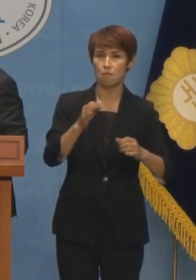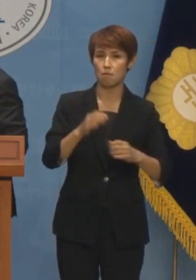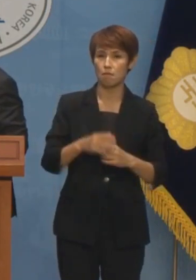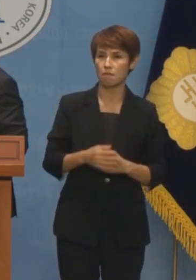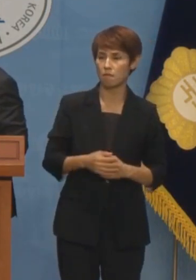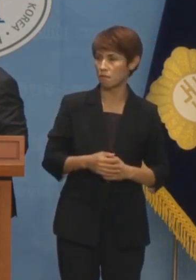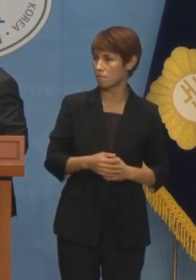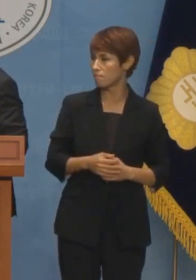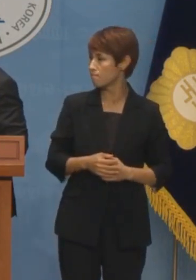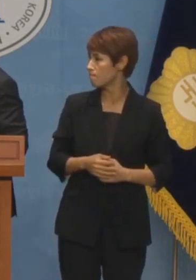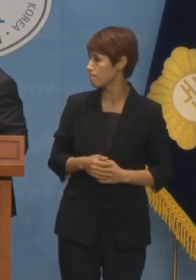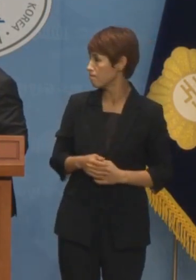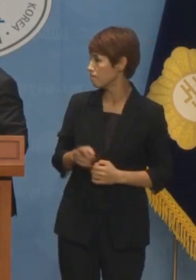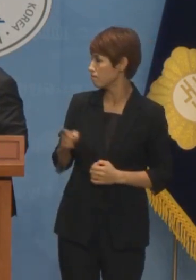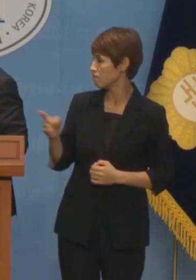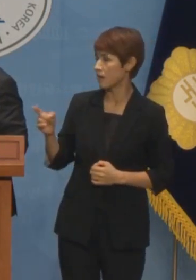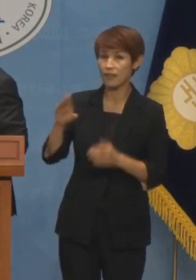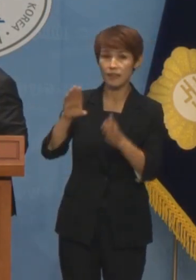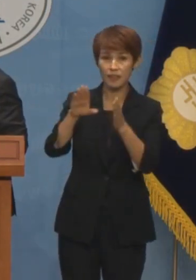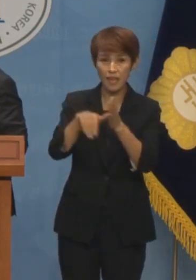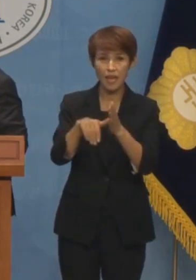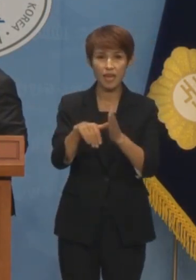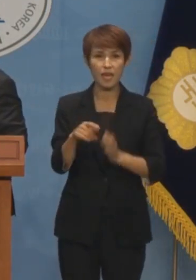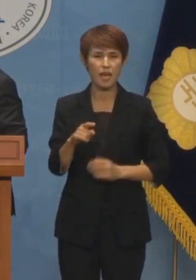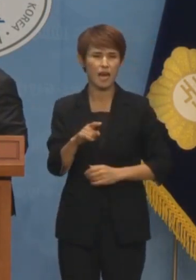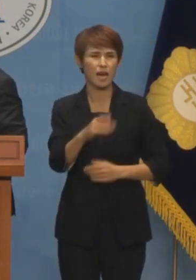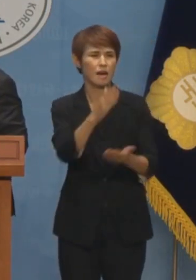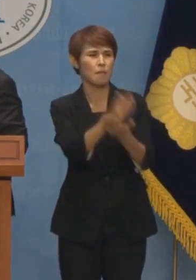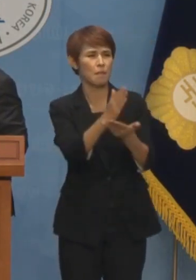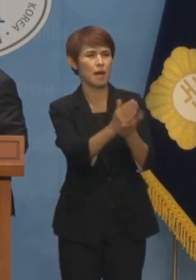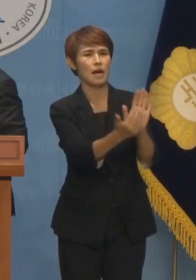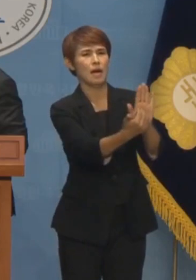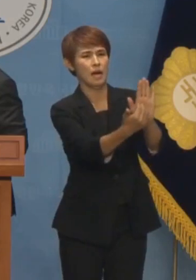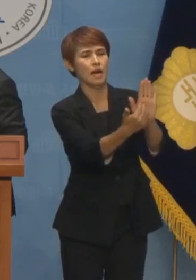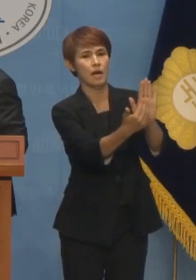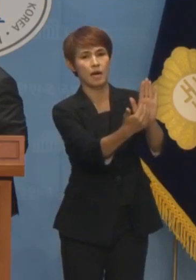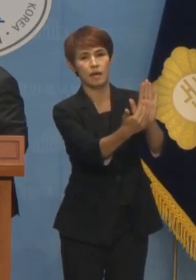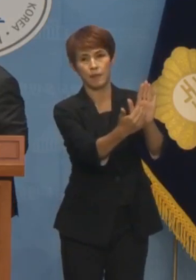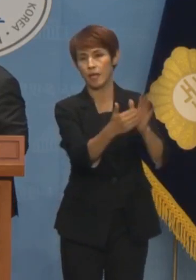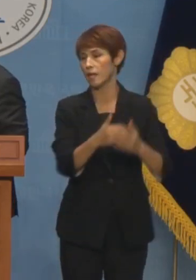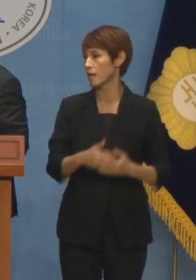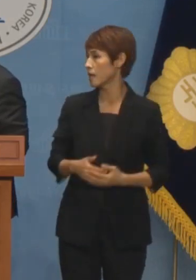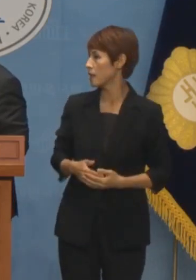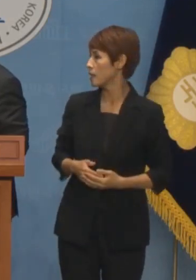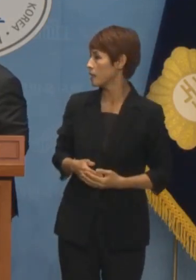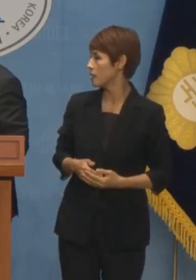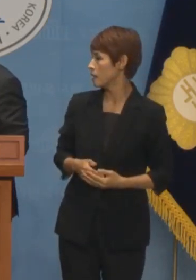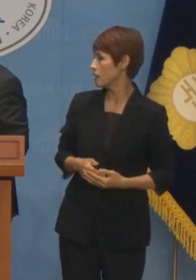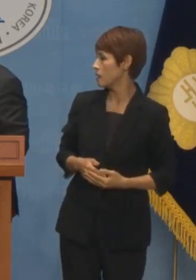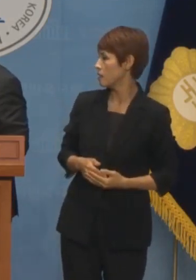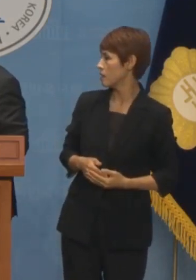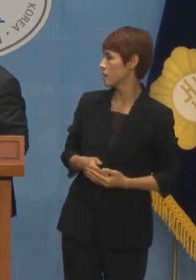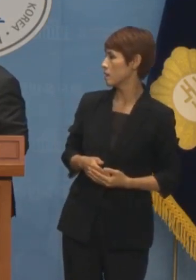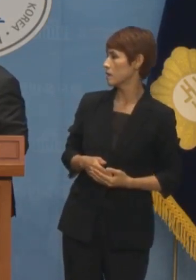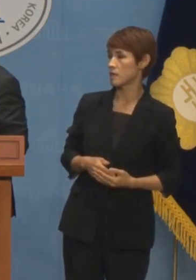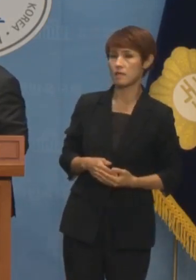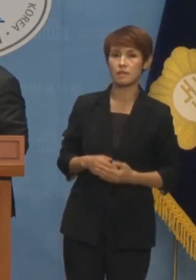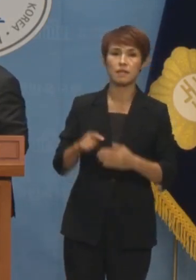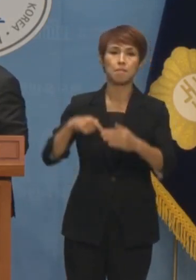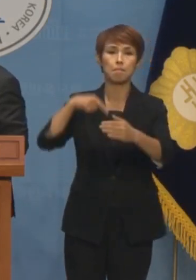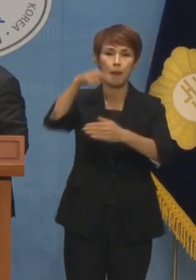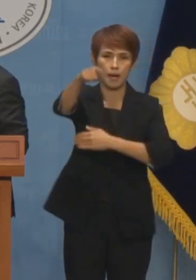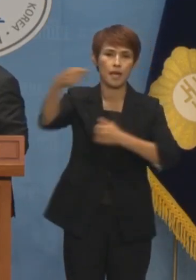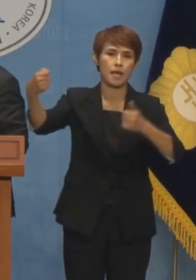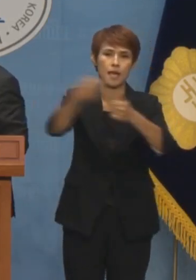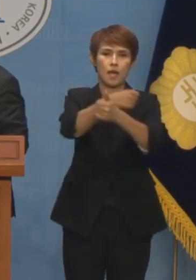반응을 합니다. 이때 이제 경호원들과 이제 주변 사람들이 만류를 시작하는 것입니다. 자, 이제 장외 폭행에